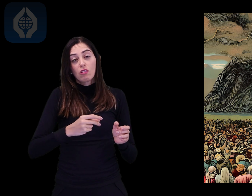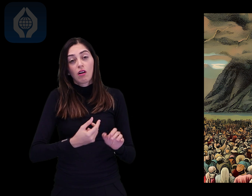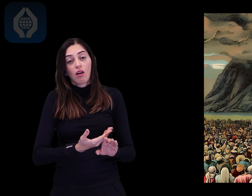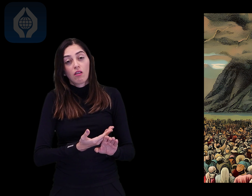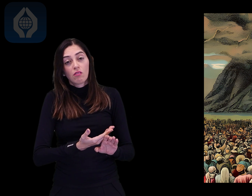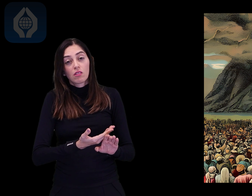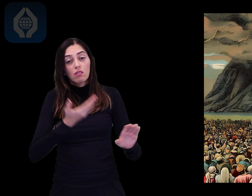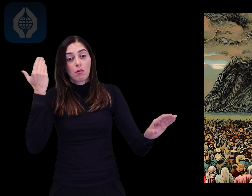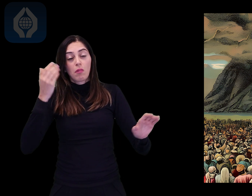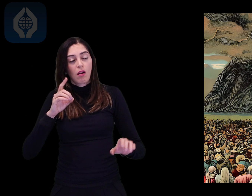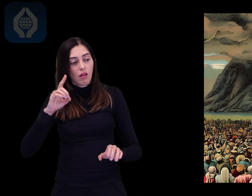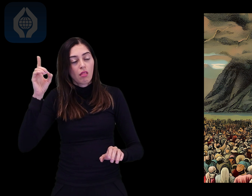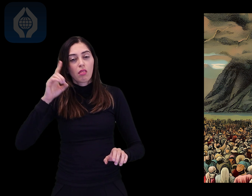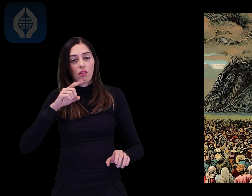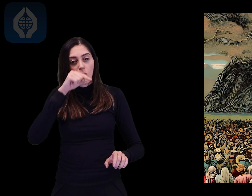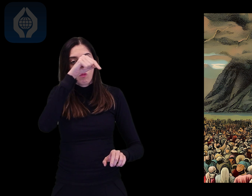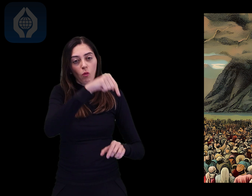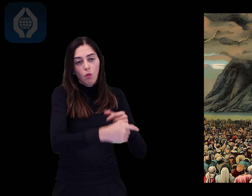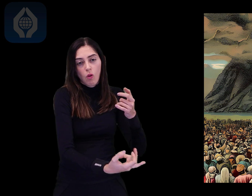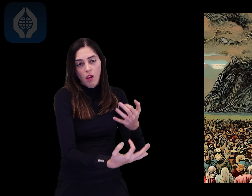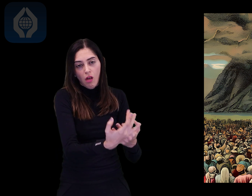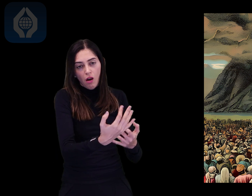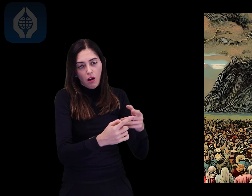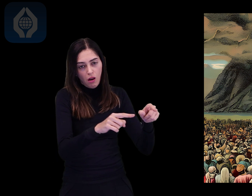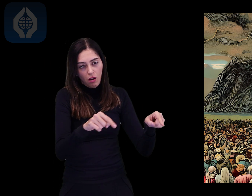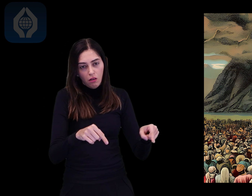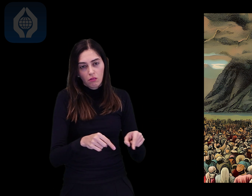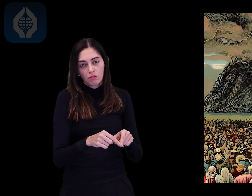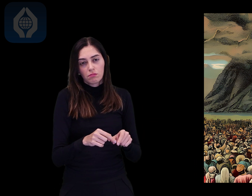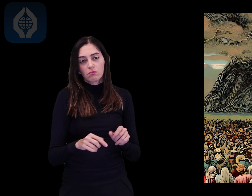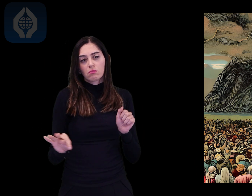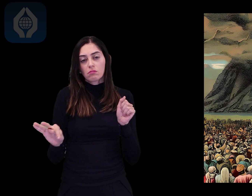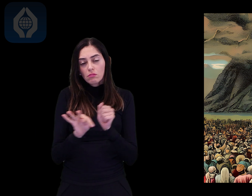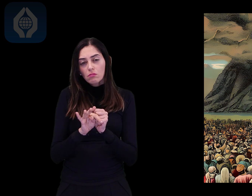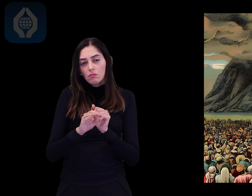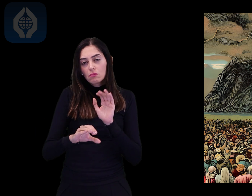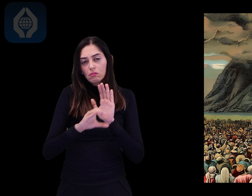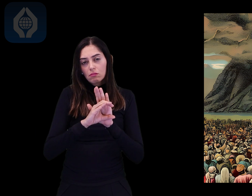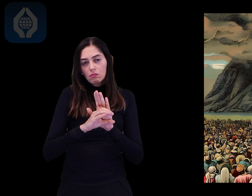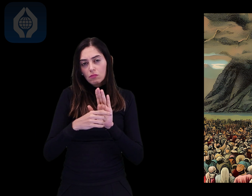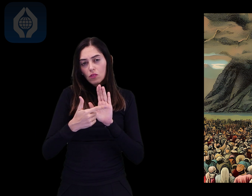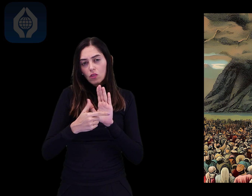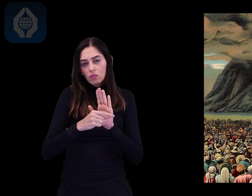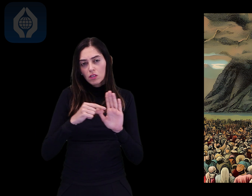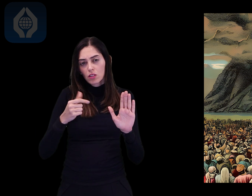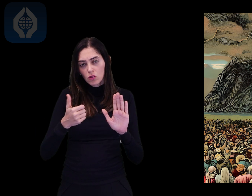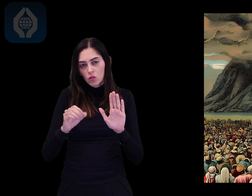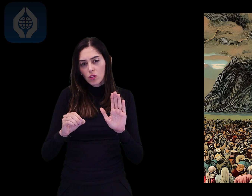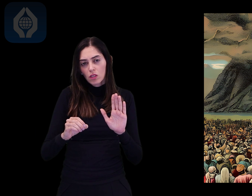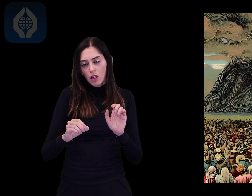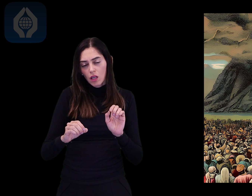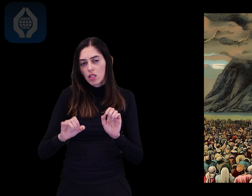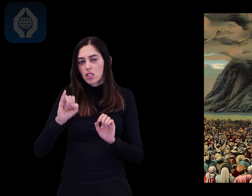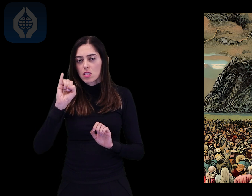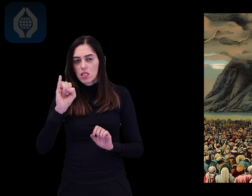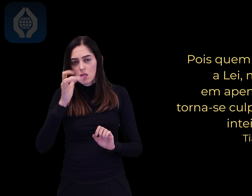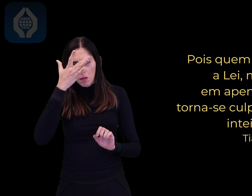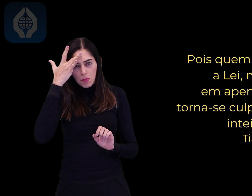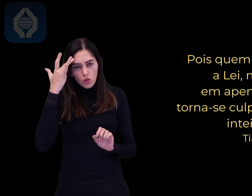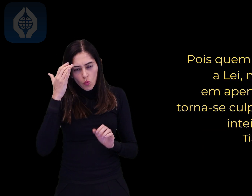no lago de fogo, que Deus preparou para Satanás e os anjos que o seguiram em rebelião a Deus. Como está escrito em